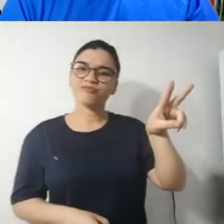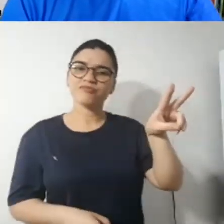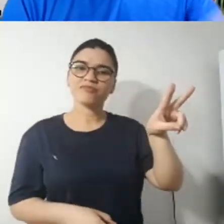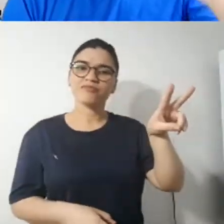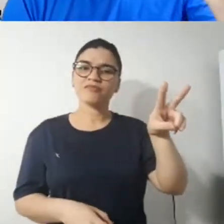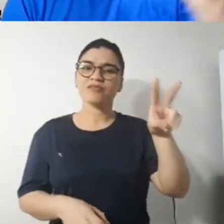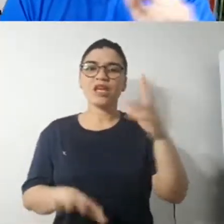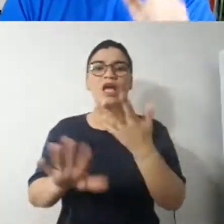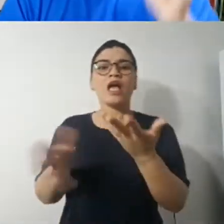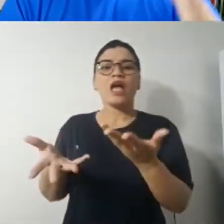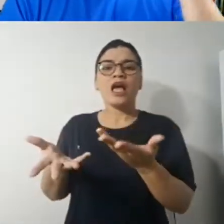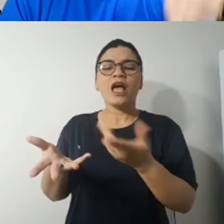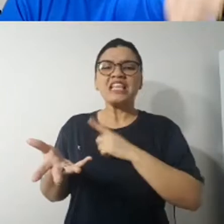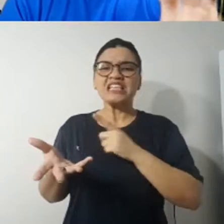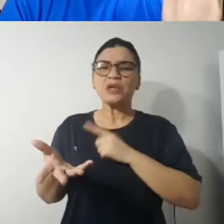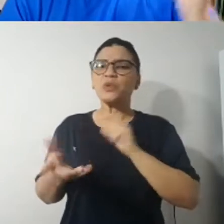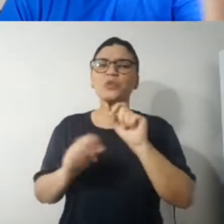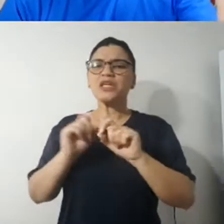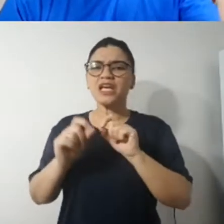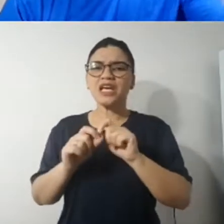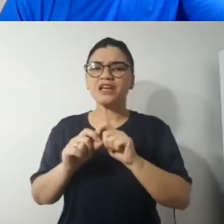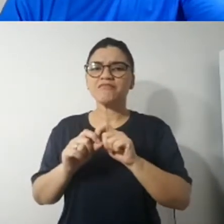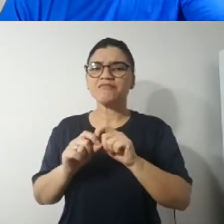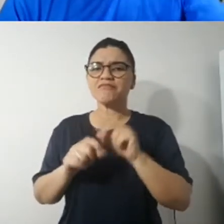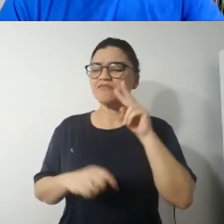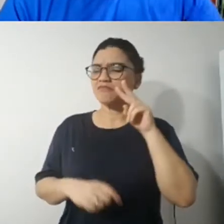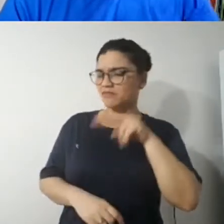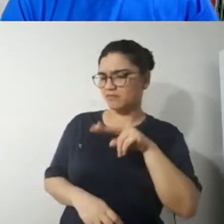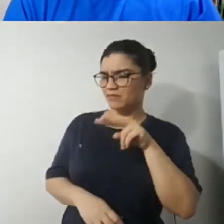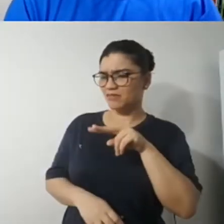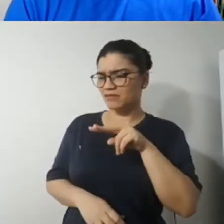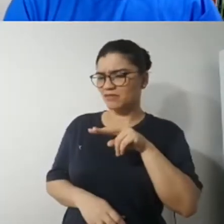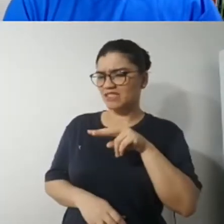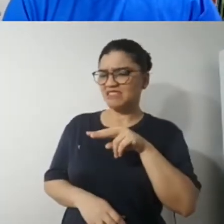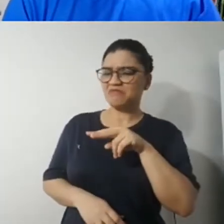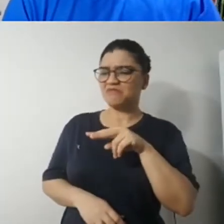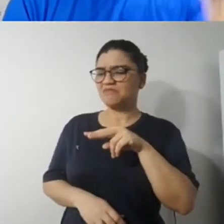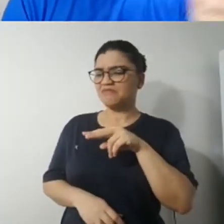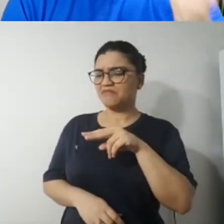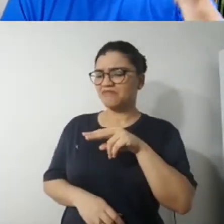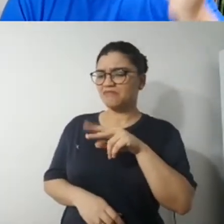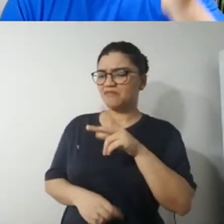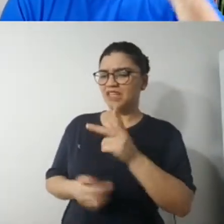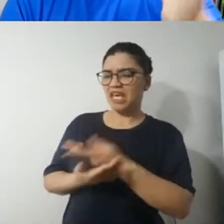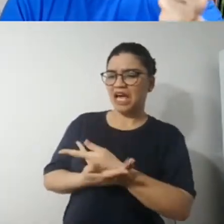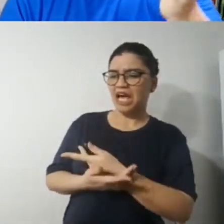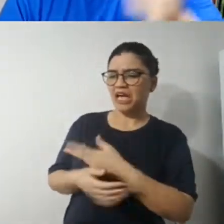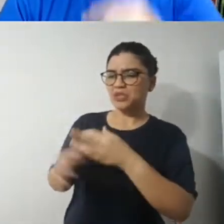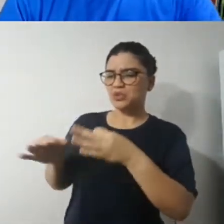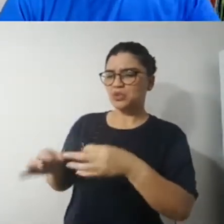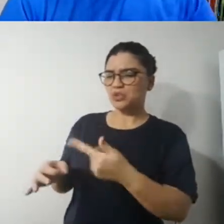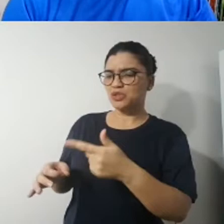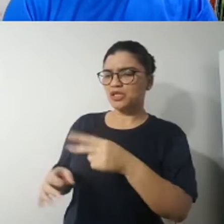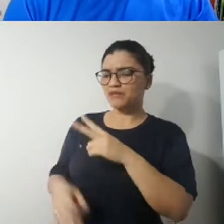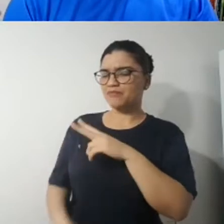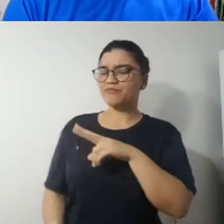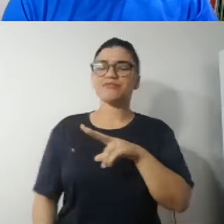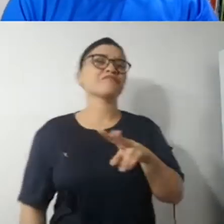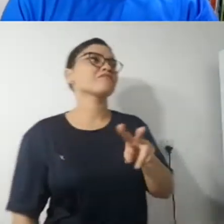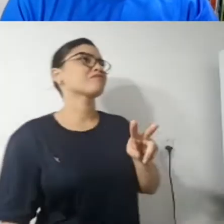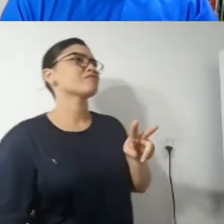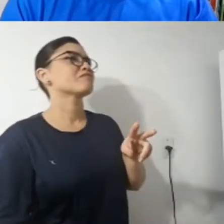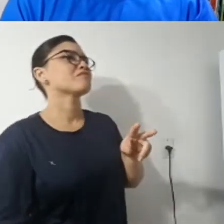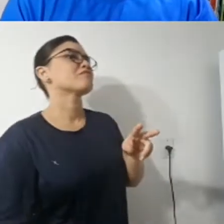Ele tira o seu rosto de olhar os injustos. E essas pessoas passam a pagar pelas suas injustiças.